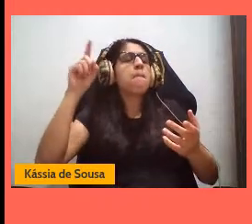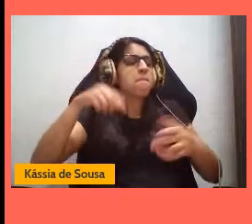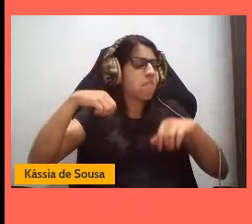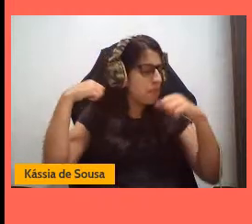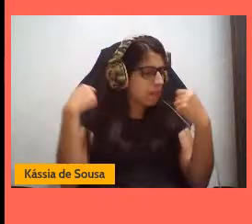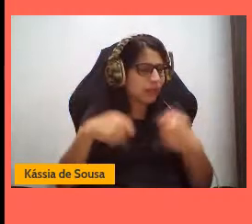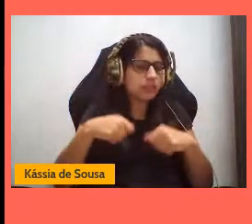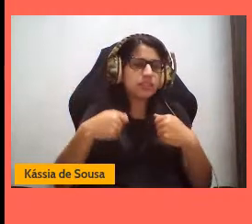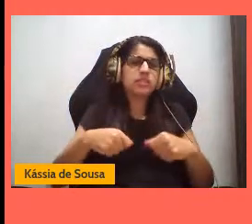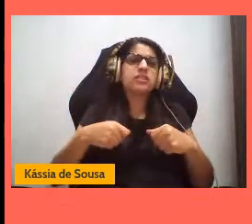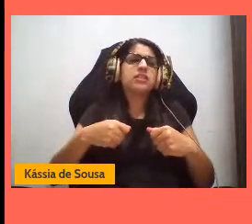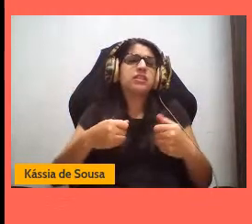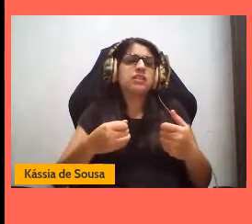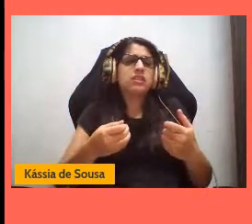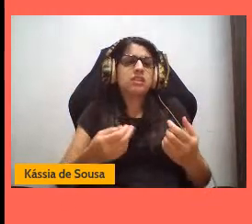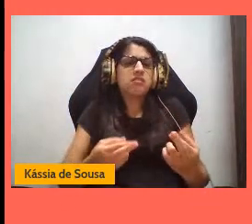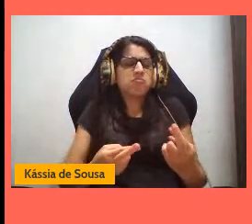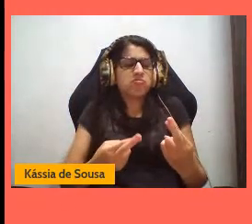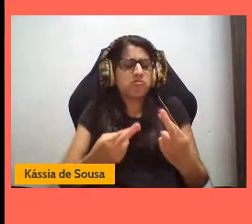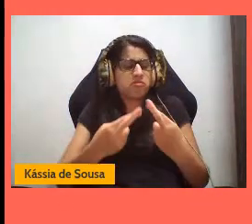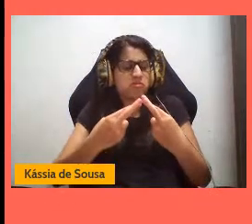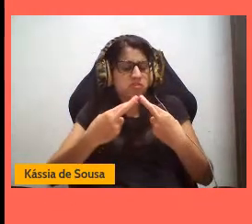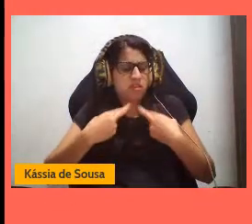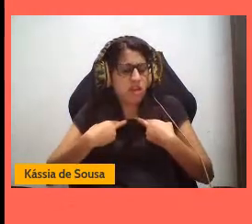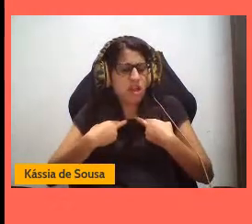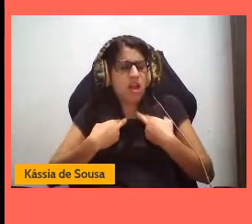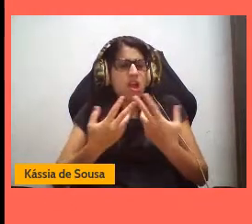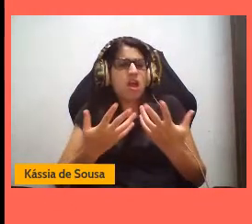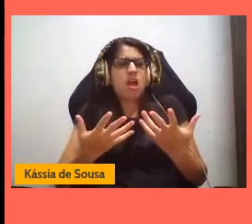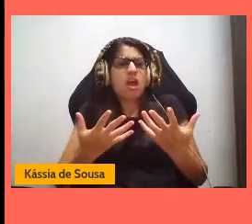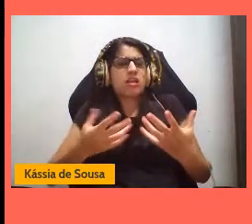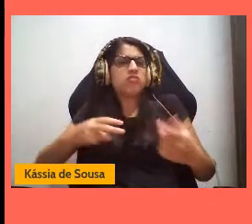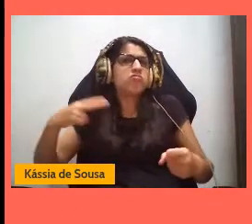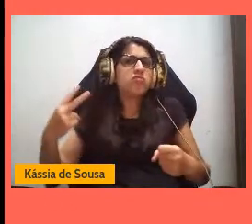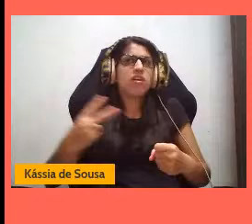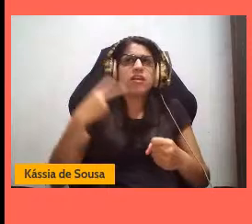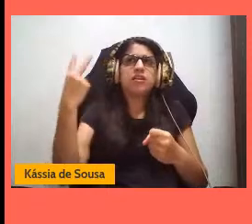se reconhece nele, valoriza e se sente